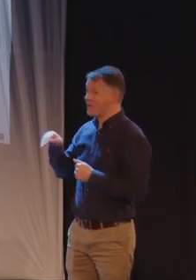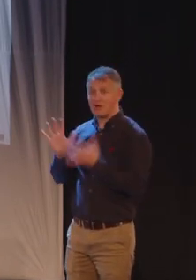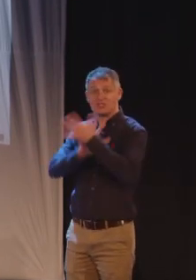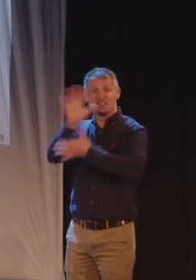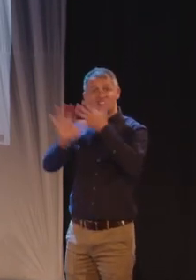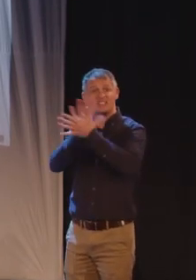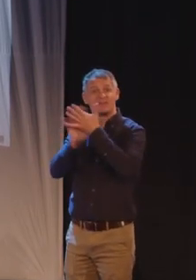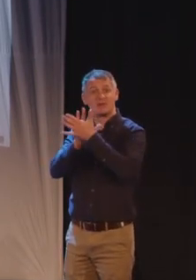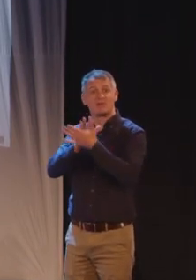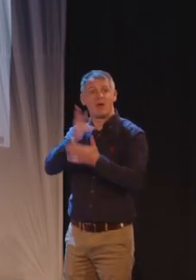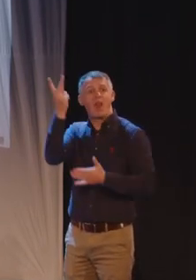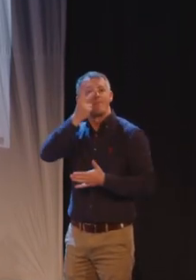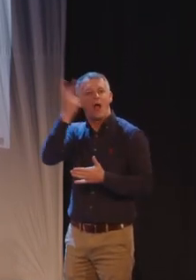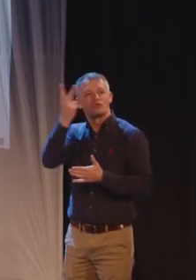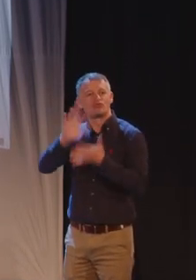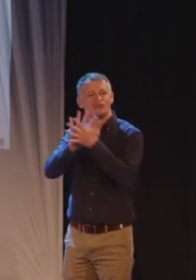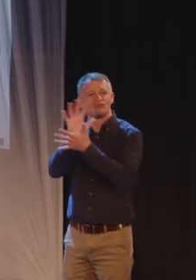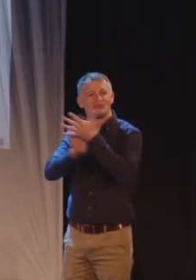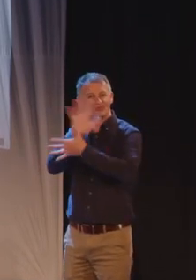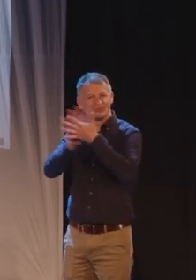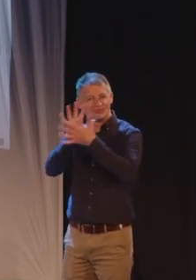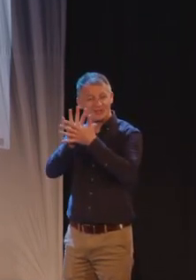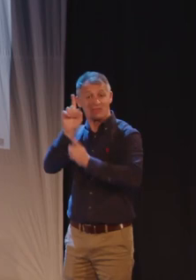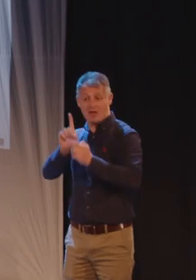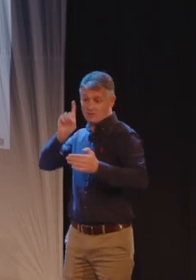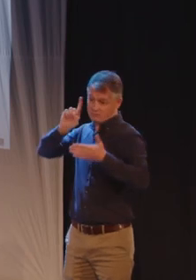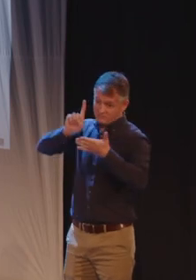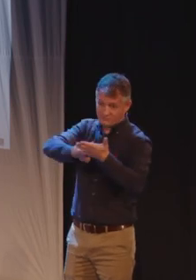pe albastru, pe care dacă îl accesăm,